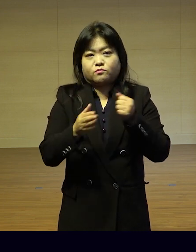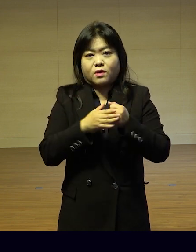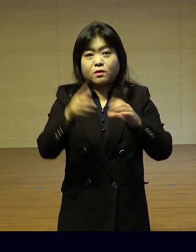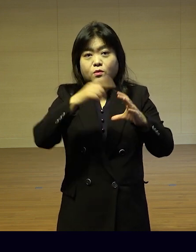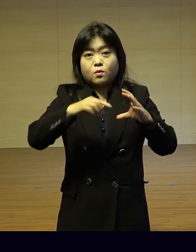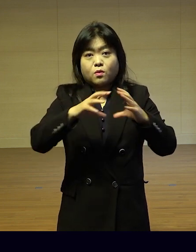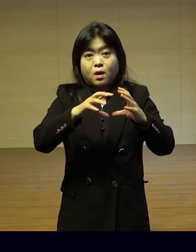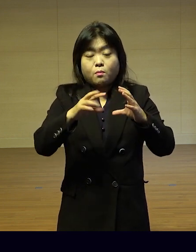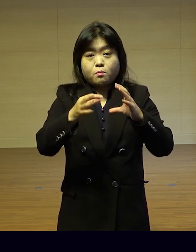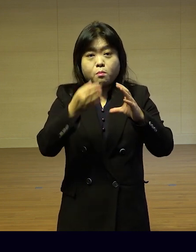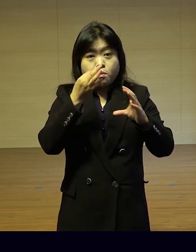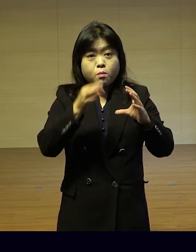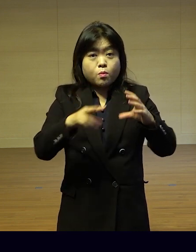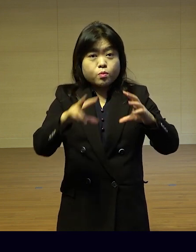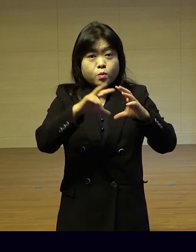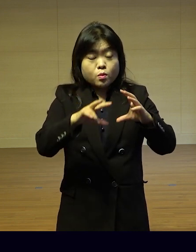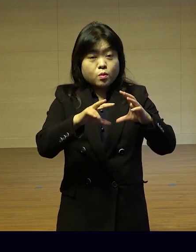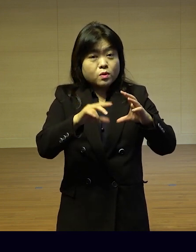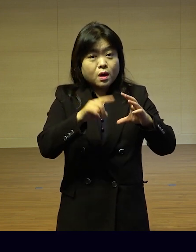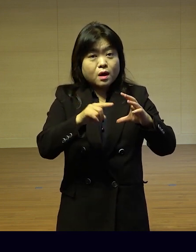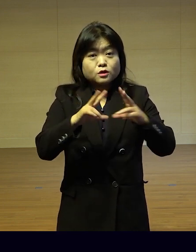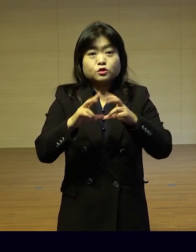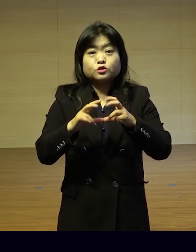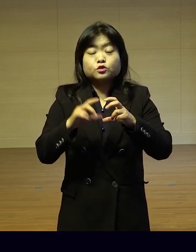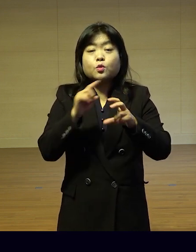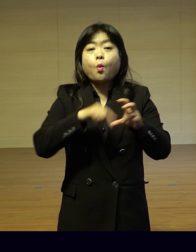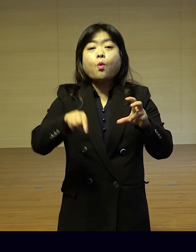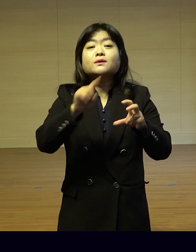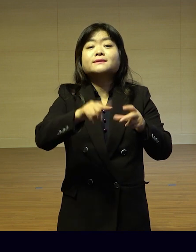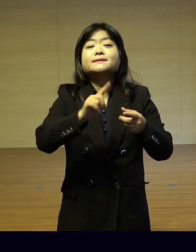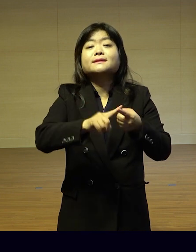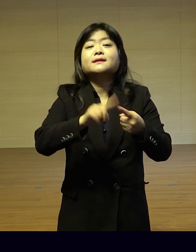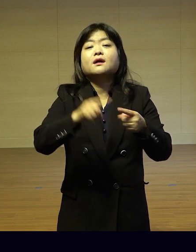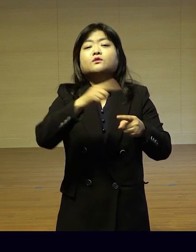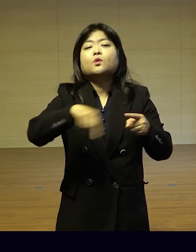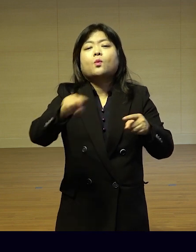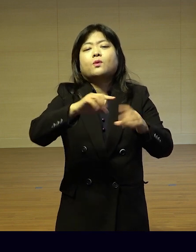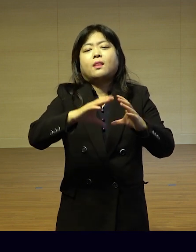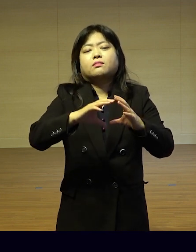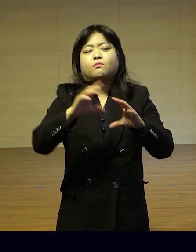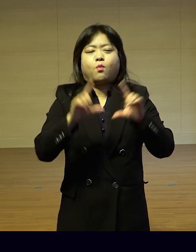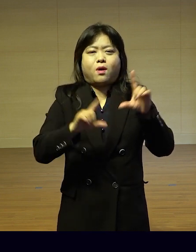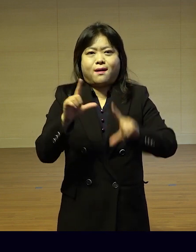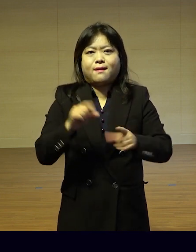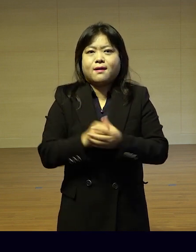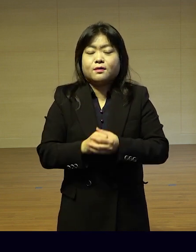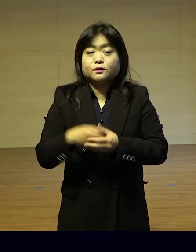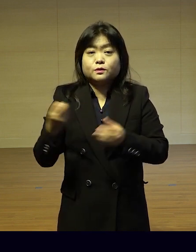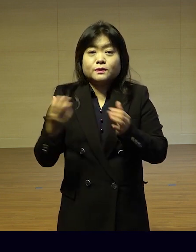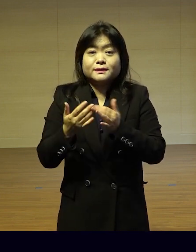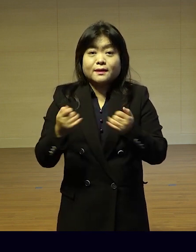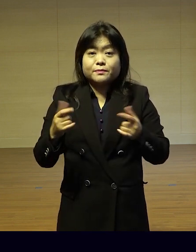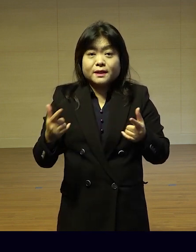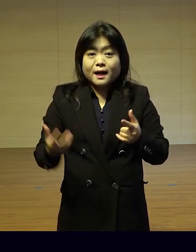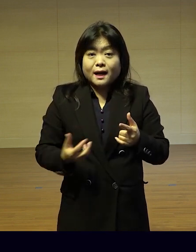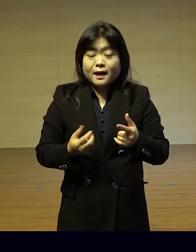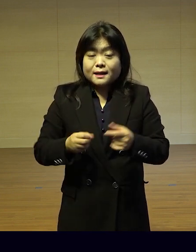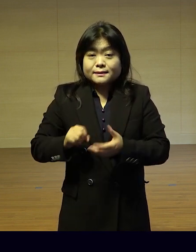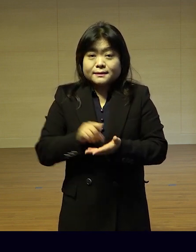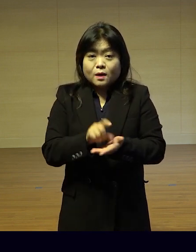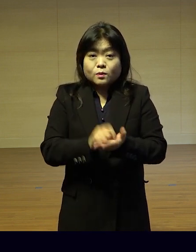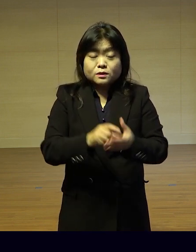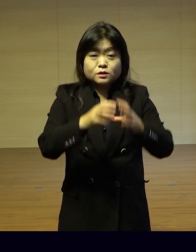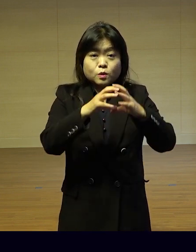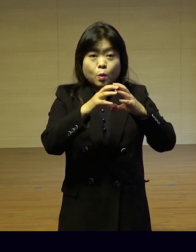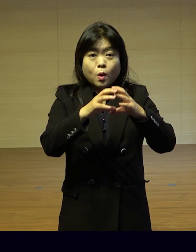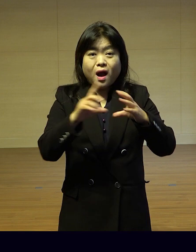때문에 둥근 것이 아니라 축구공 자체가 둥글다 말이죠. 그리고 사람들이 지금 차고 있는 축구공이 두